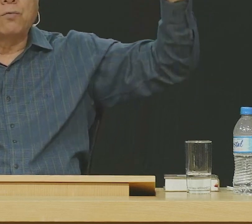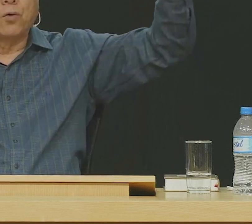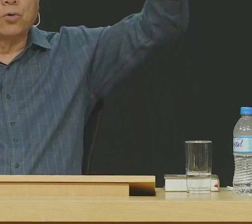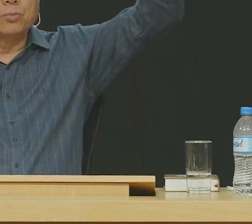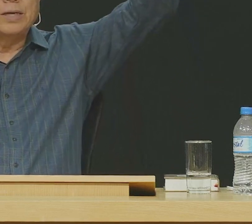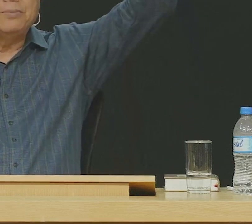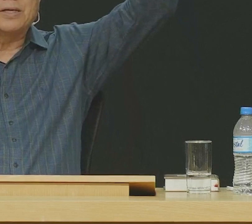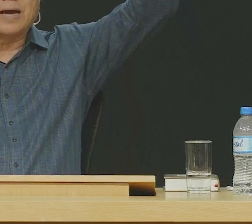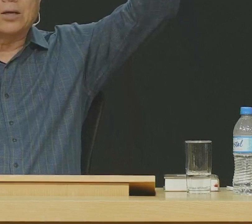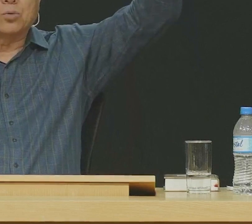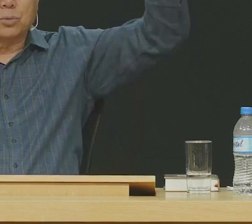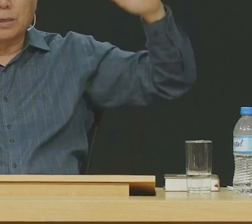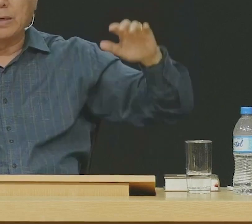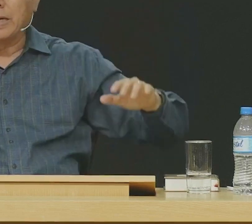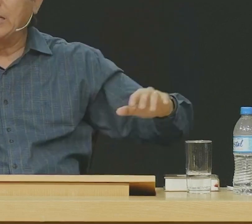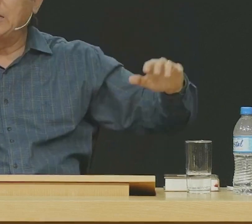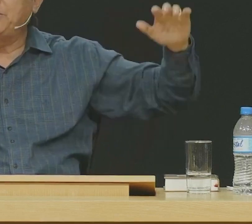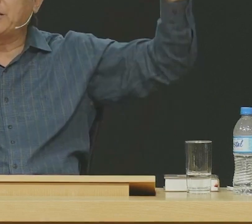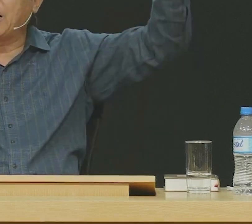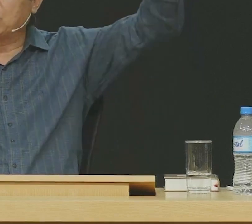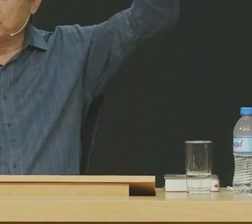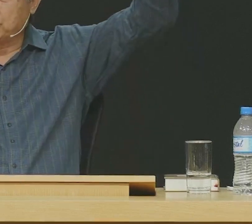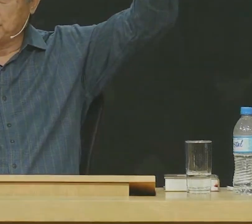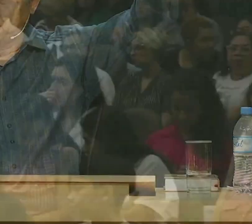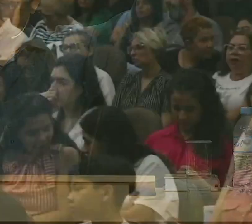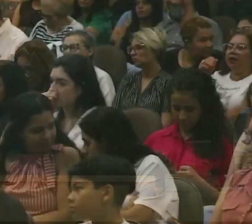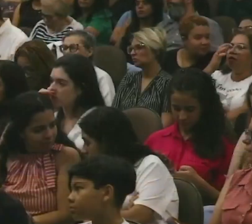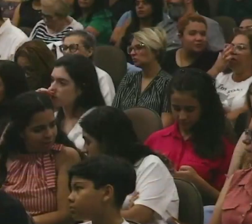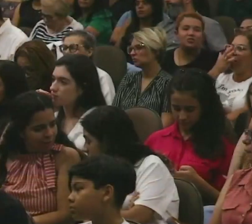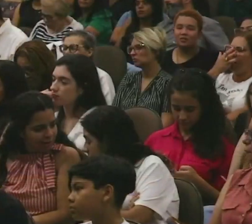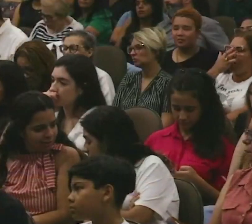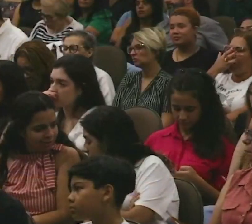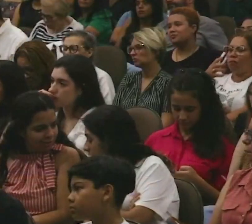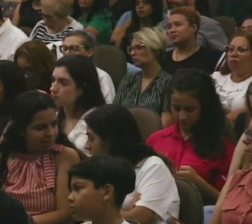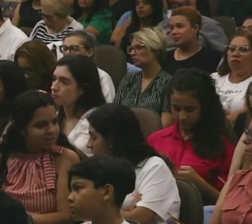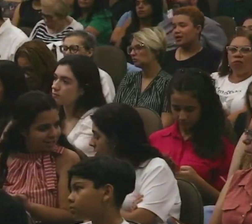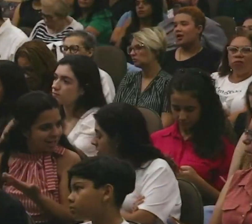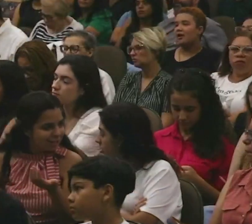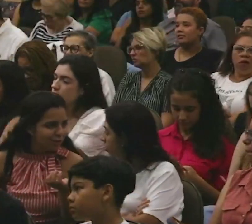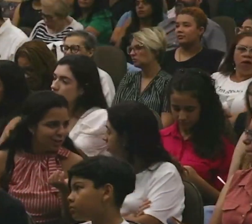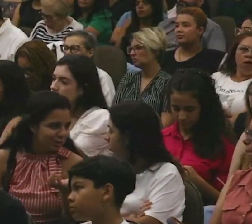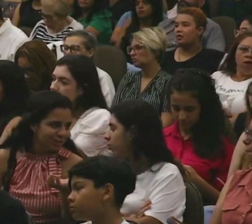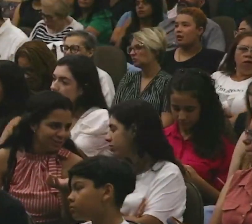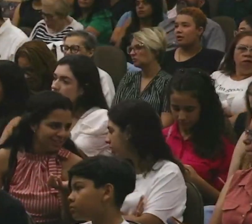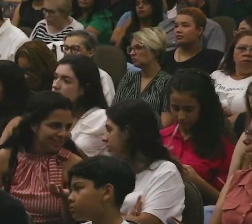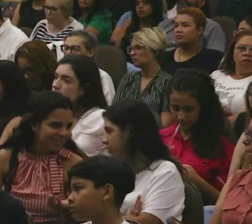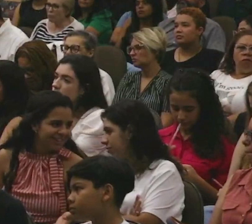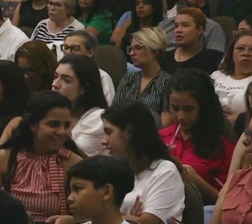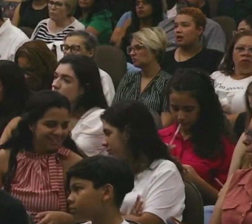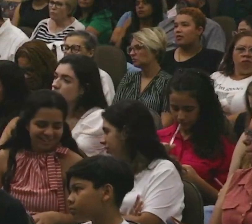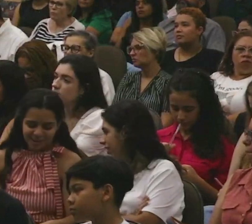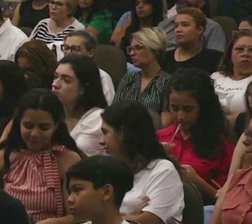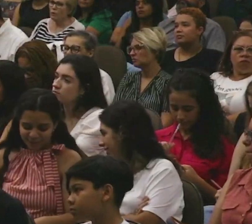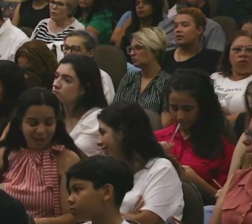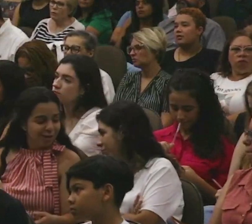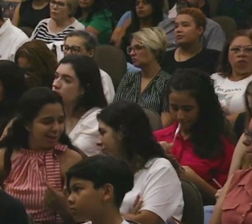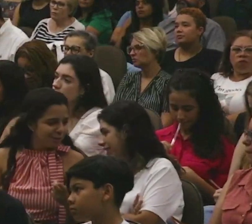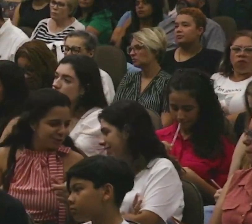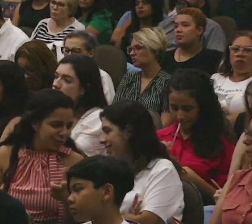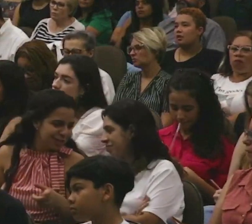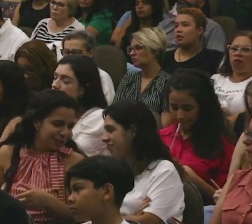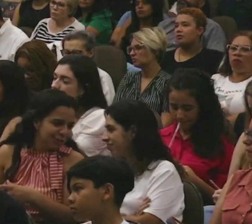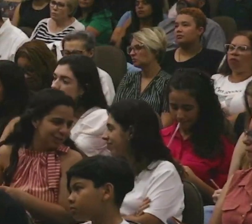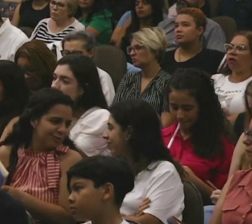Não há um volume limitado, ele é ilimitado, com toda a realidade desse